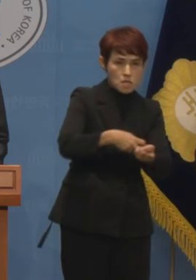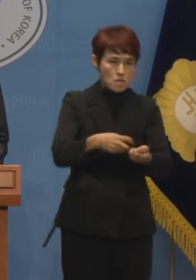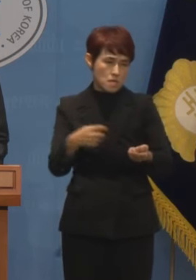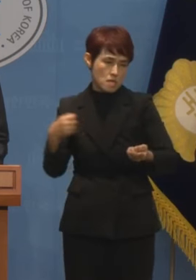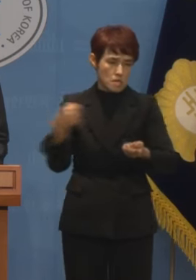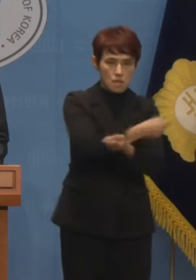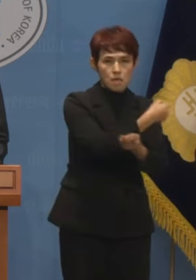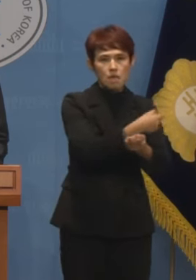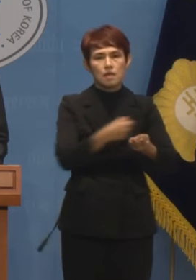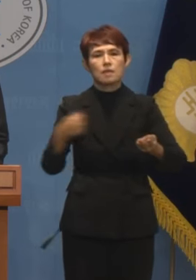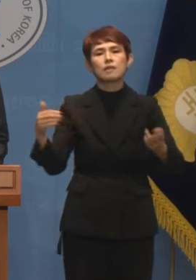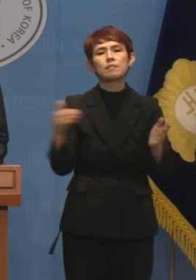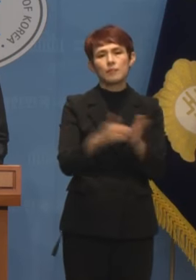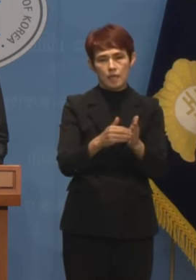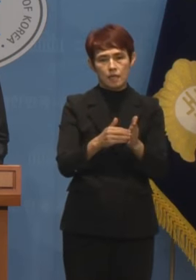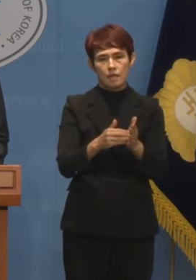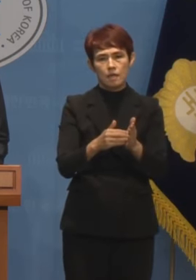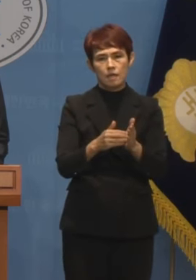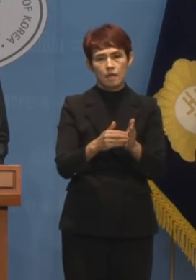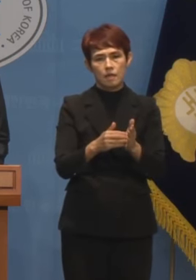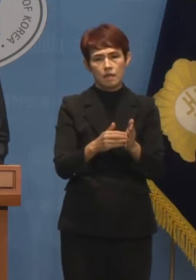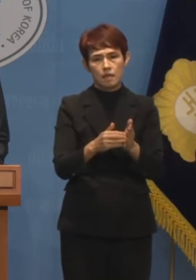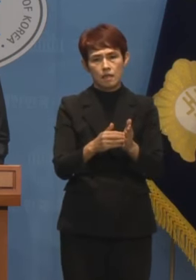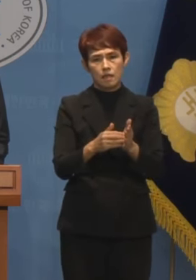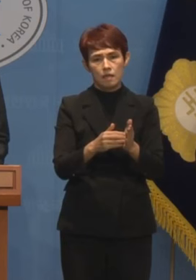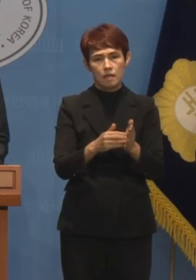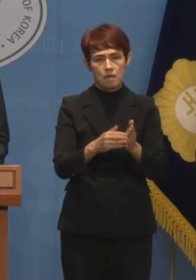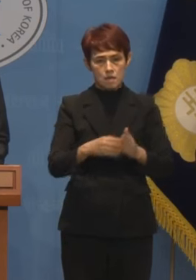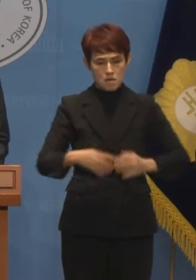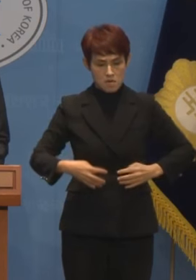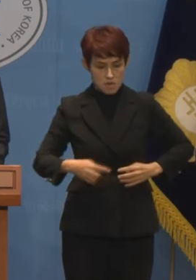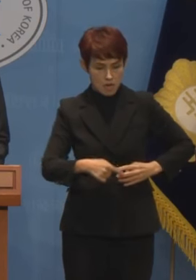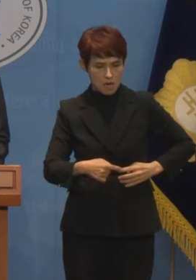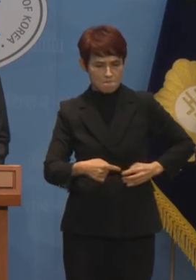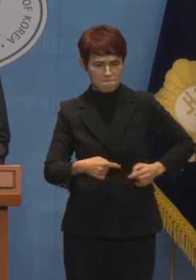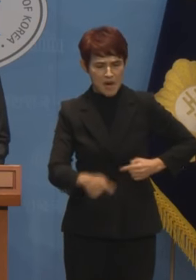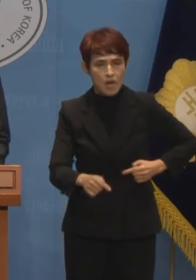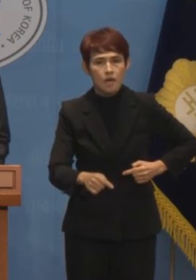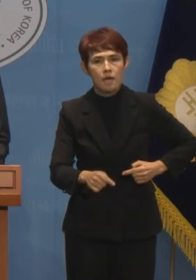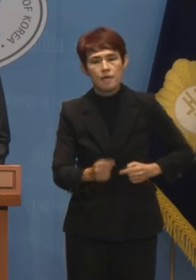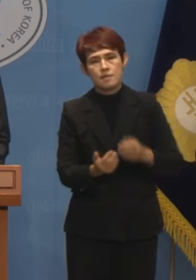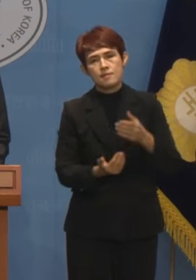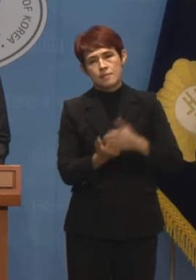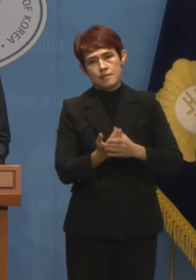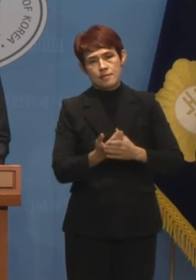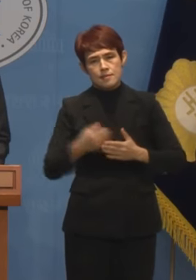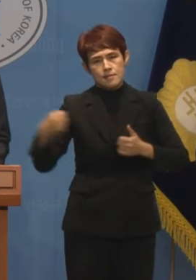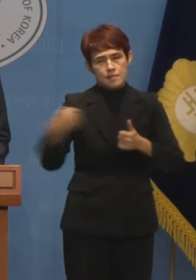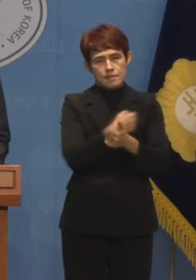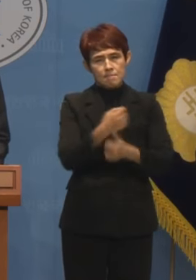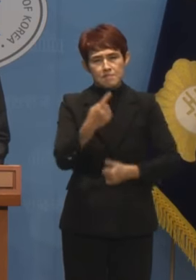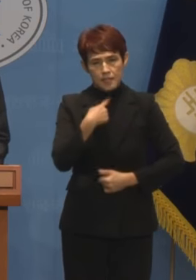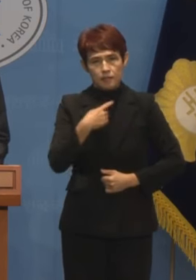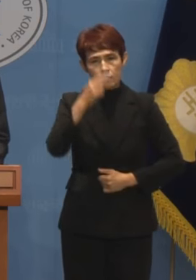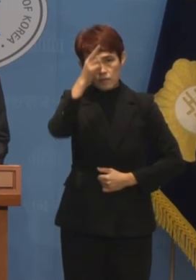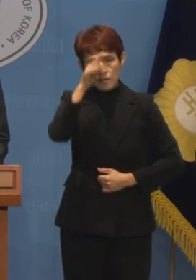등 폭행을 해서 늑골 골절 등 몸 전체에 상해를 입혔습니다.